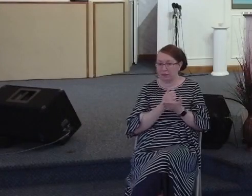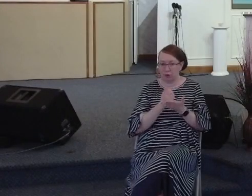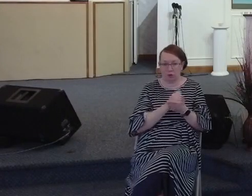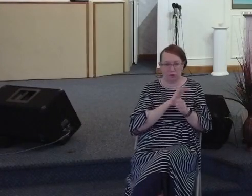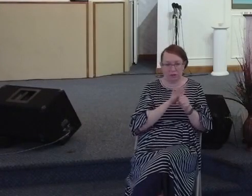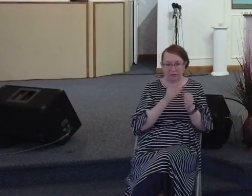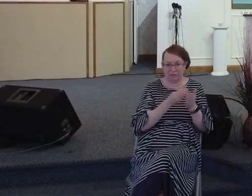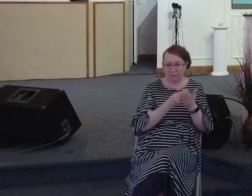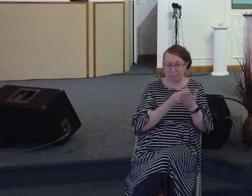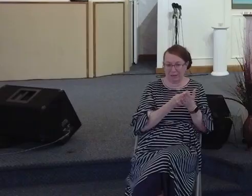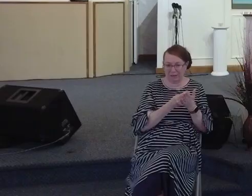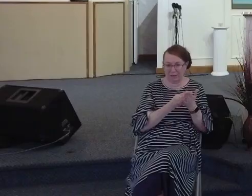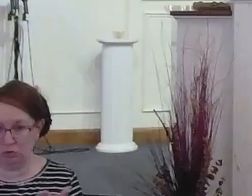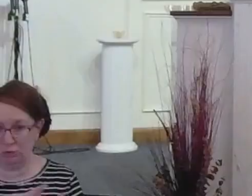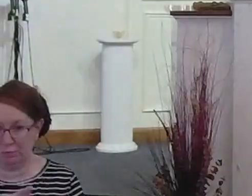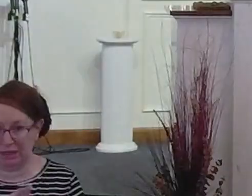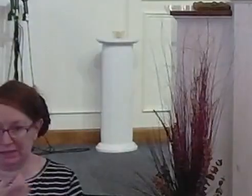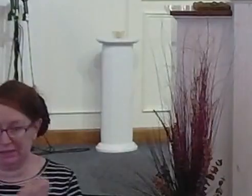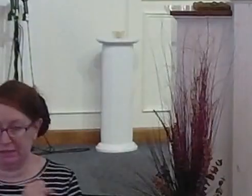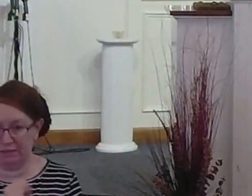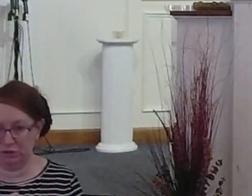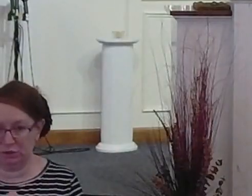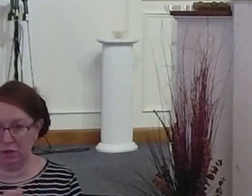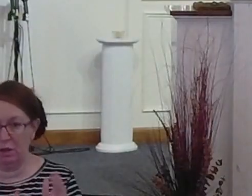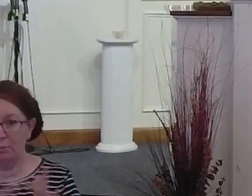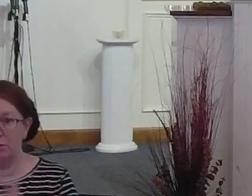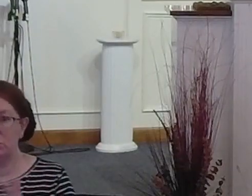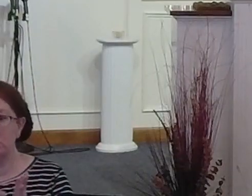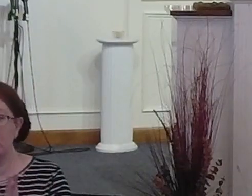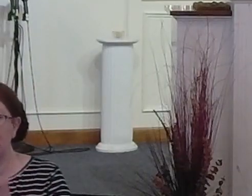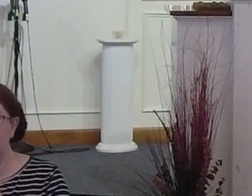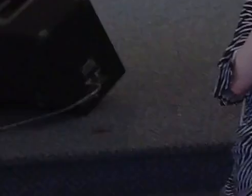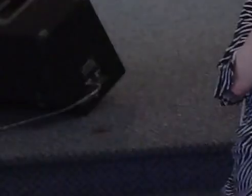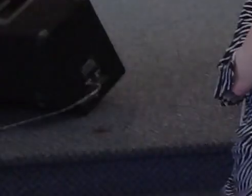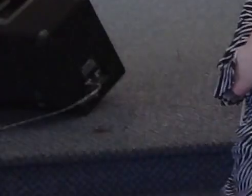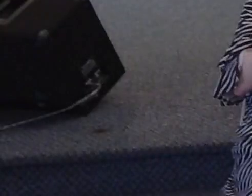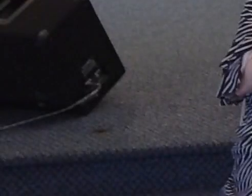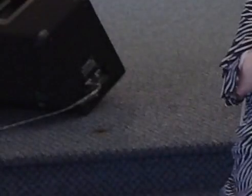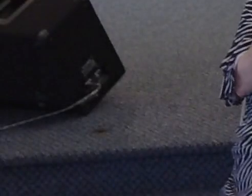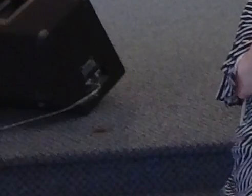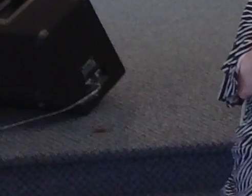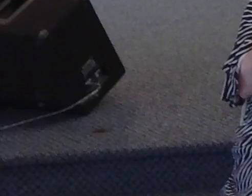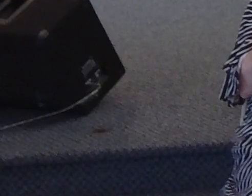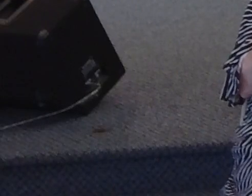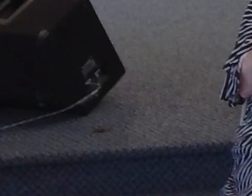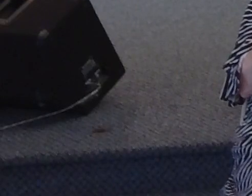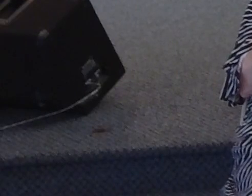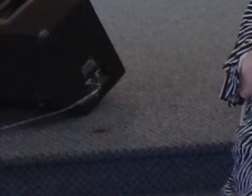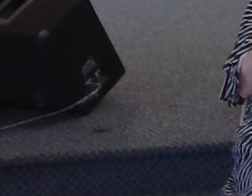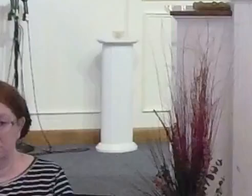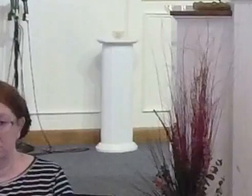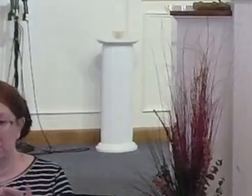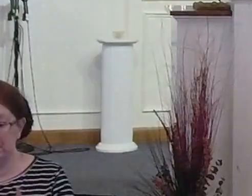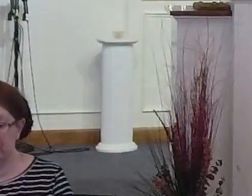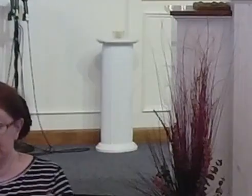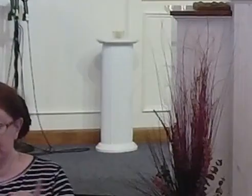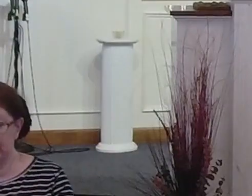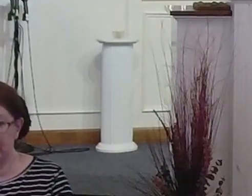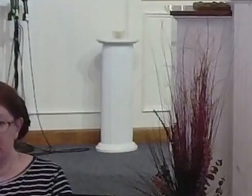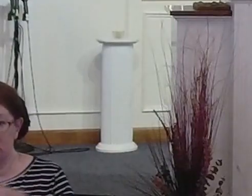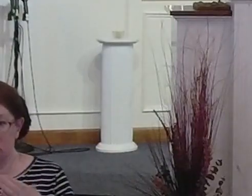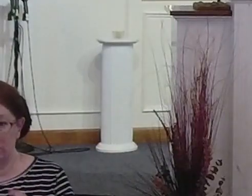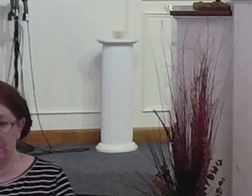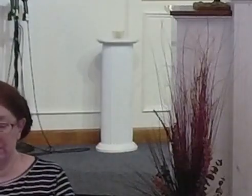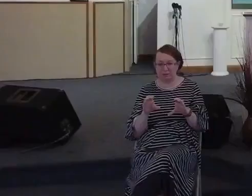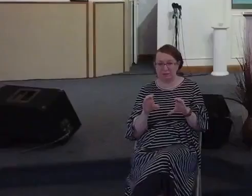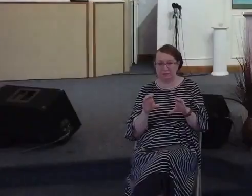nunca podría hacer tanto dinero como para poder comprar mi salvación. Pero Jesús la pagó toda en un solo tiro por todo